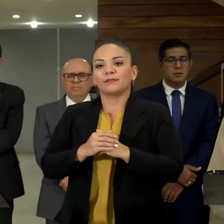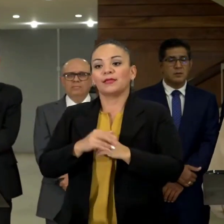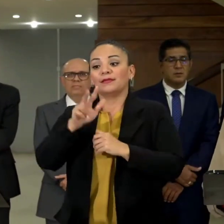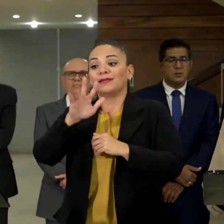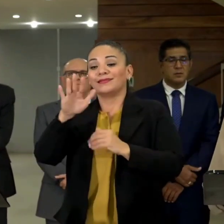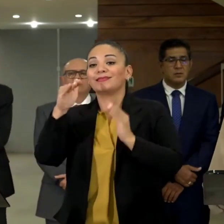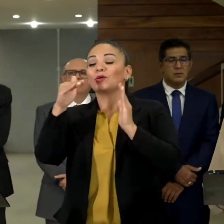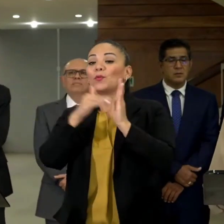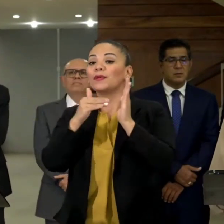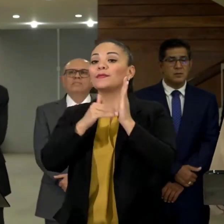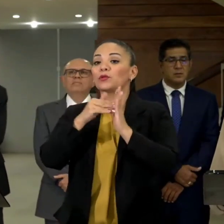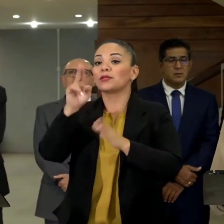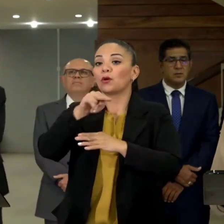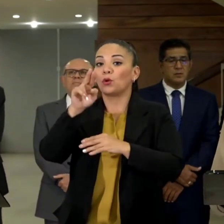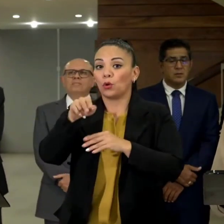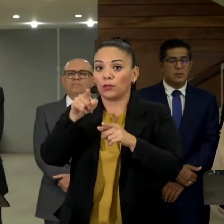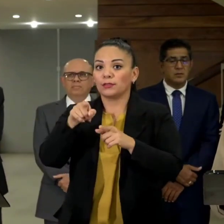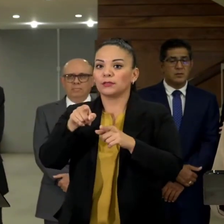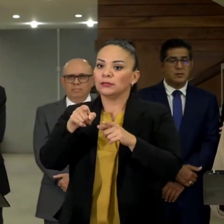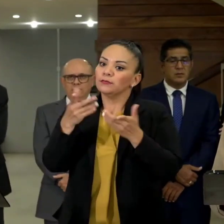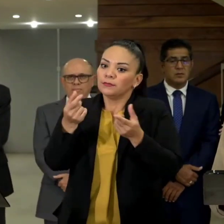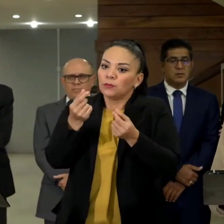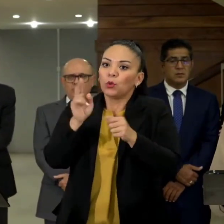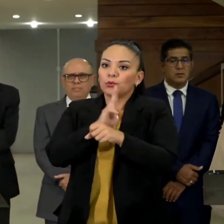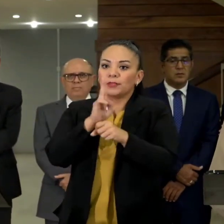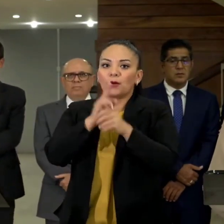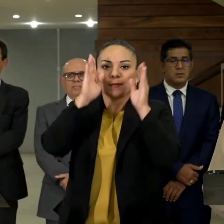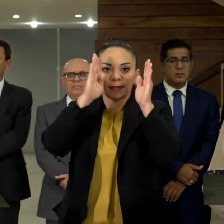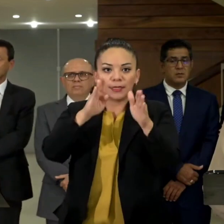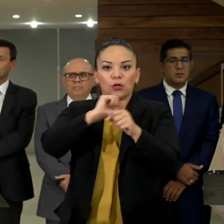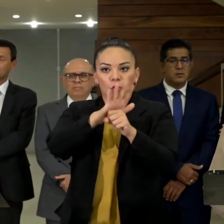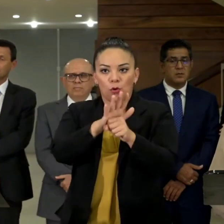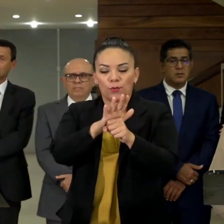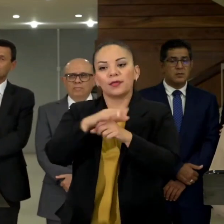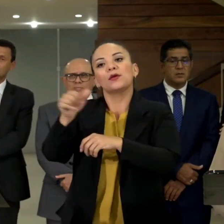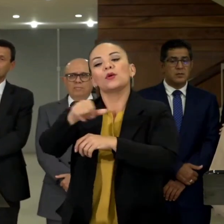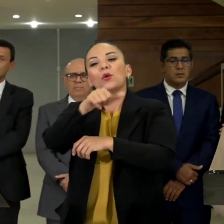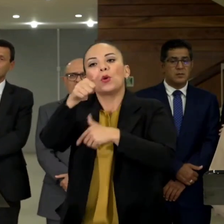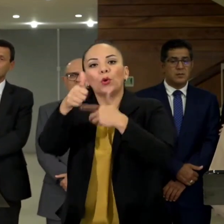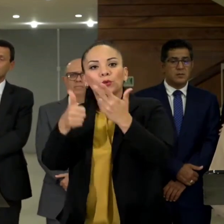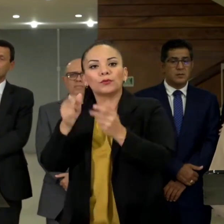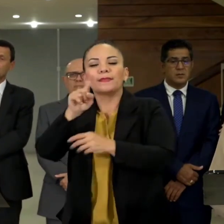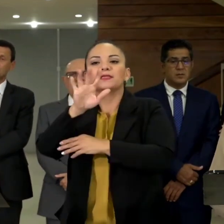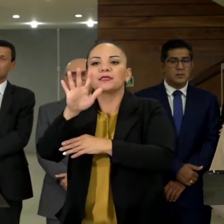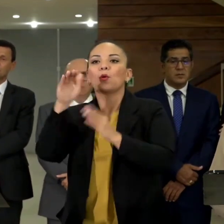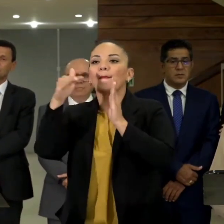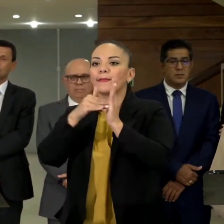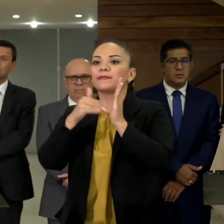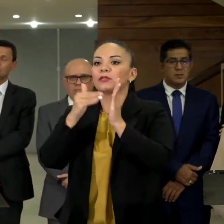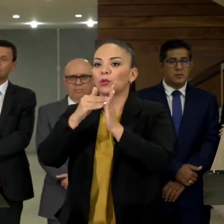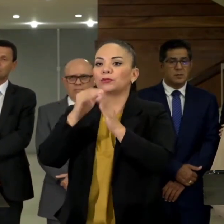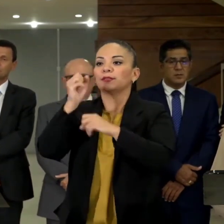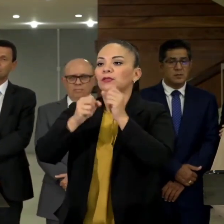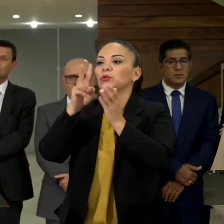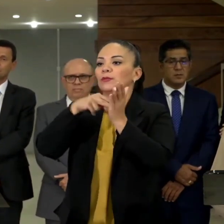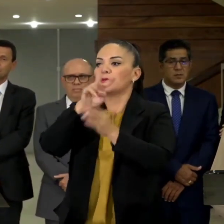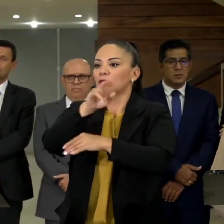millones de colones solo para el tema del COVID y otros factores, 25.000 millones en el